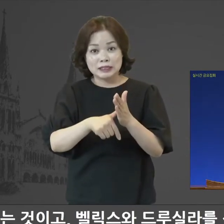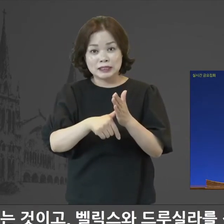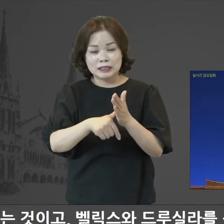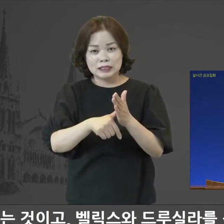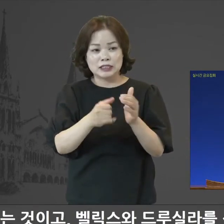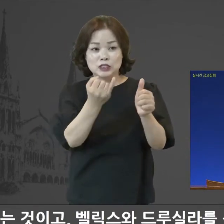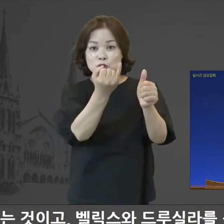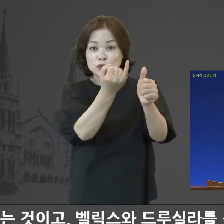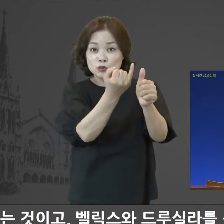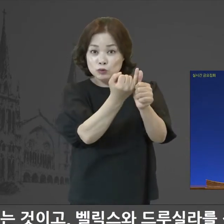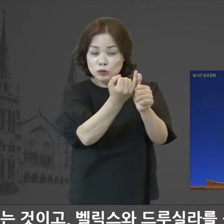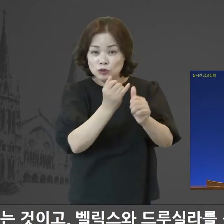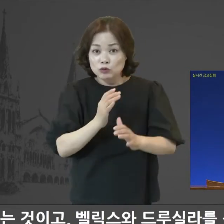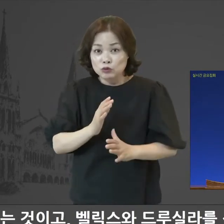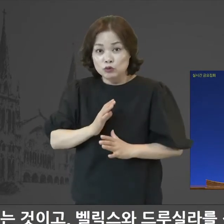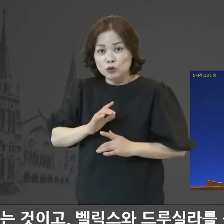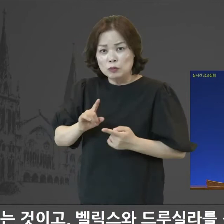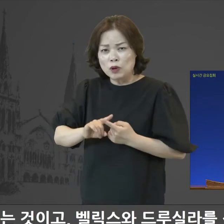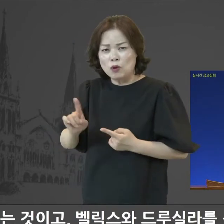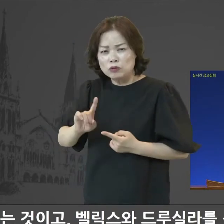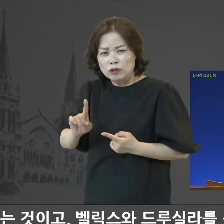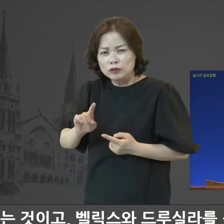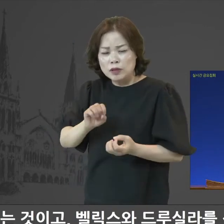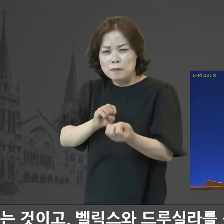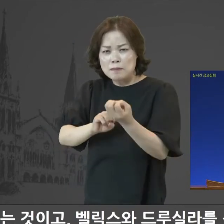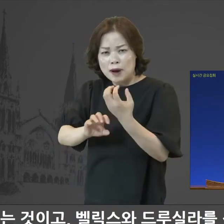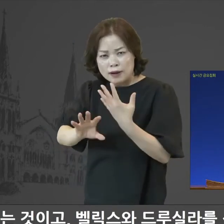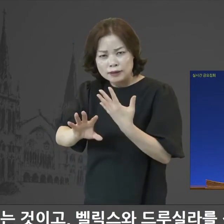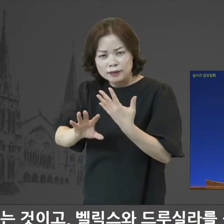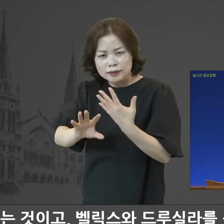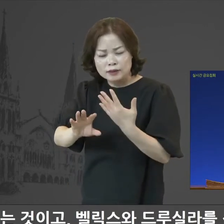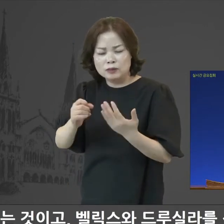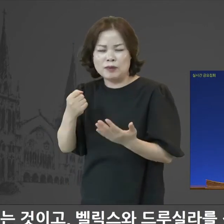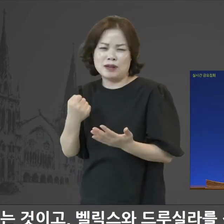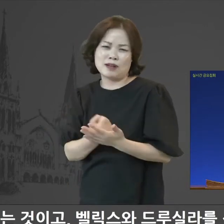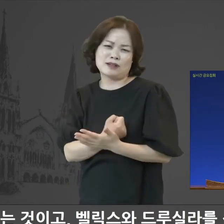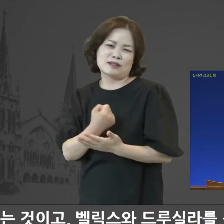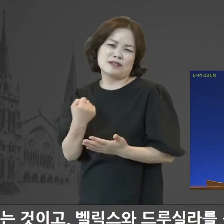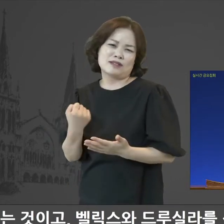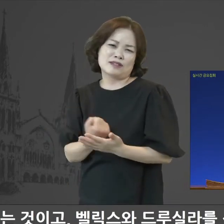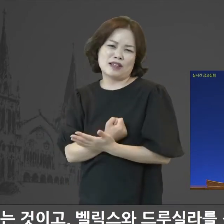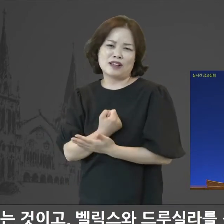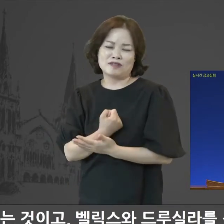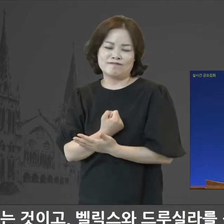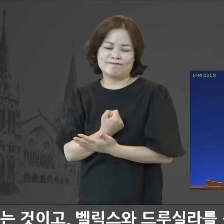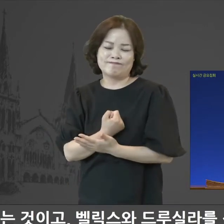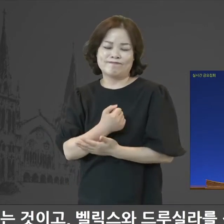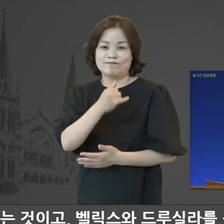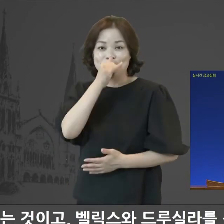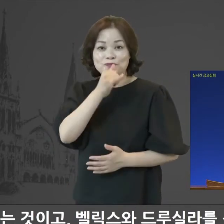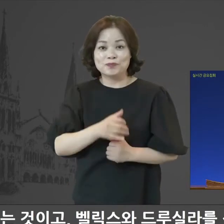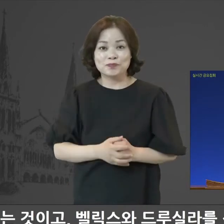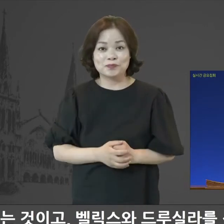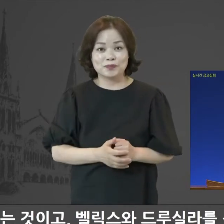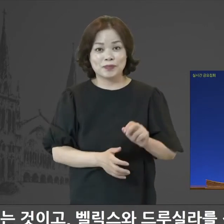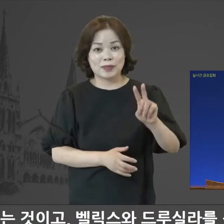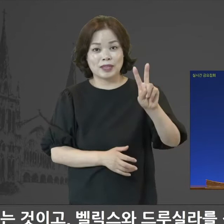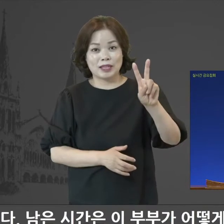이 부부가 이 두려움에 대해서 어떻게 반응하는가, 참 안타까운 반응을 살펴보려고 합니다.